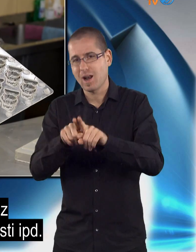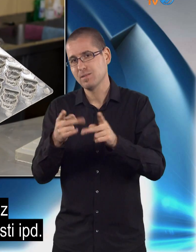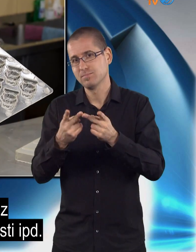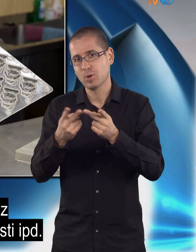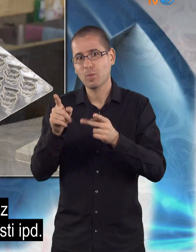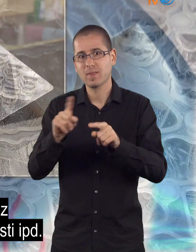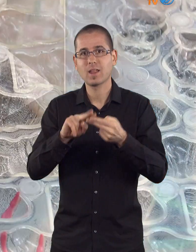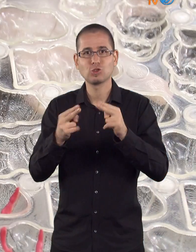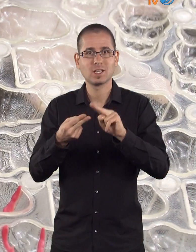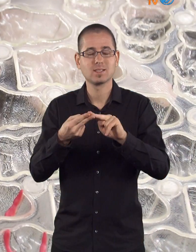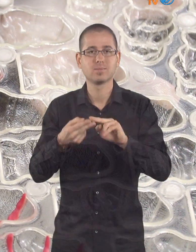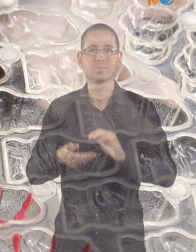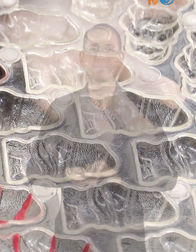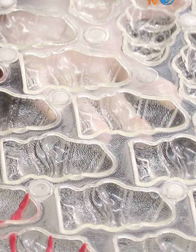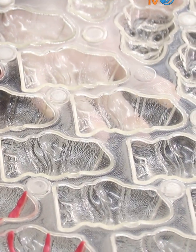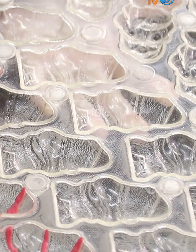način.